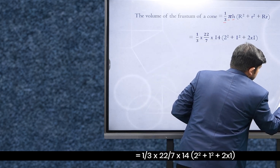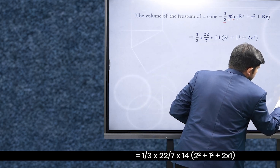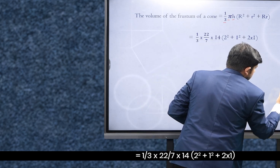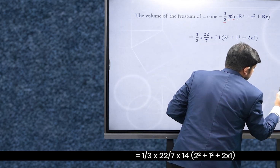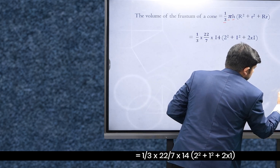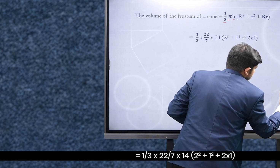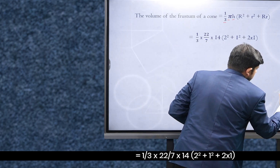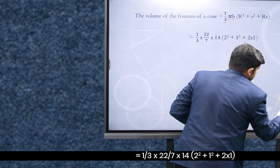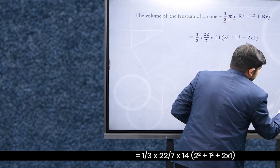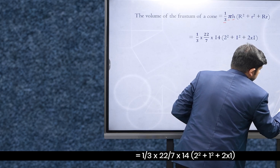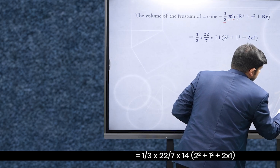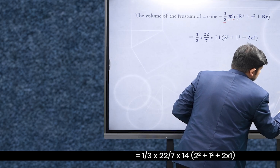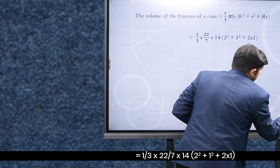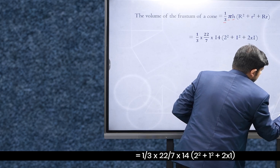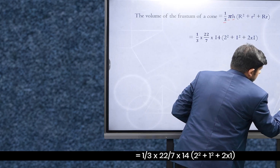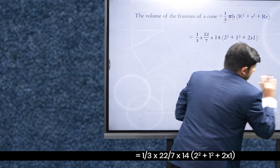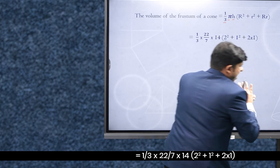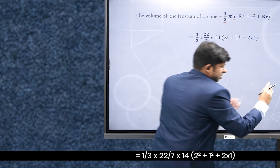கூட்டல் 2 பெருக்கல் 1.